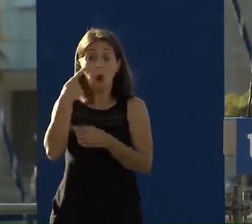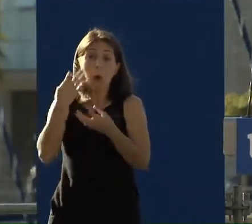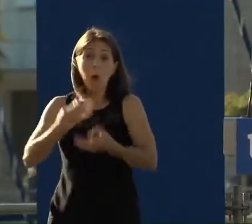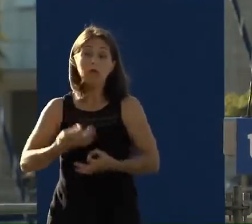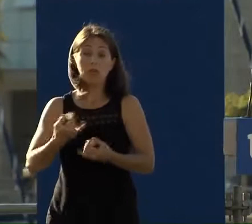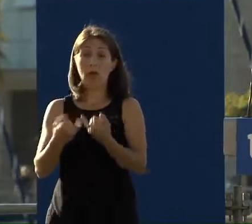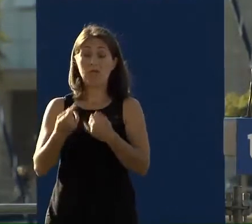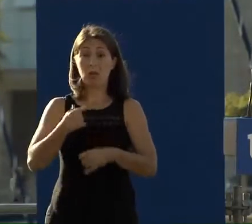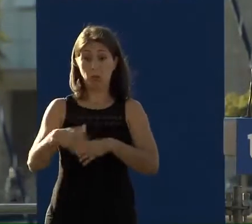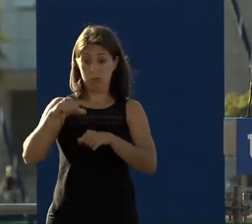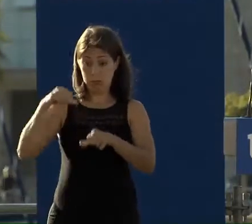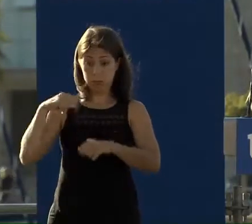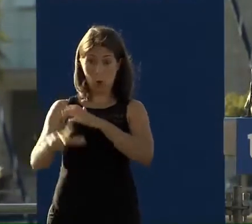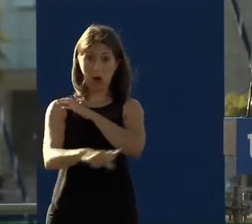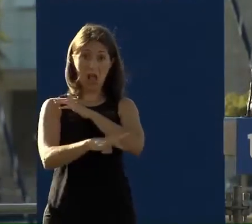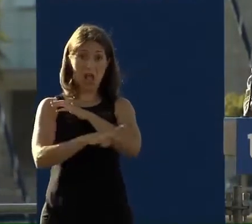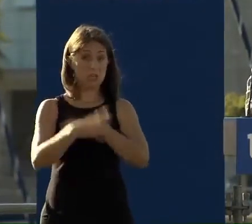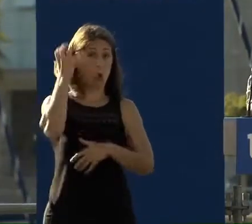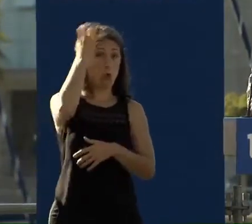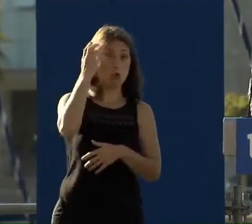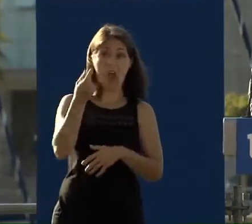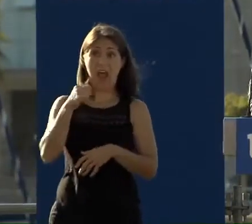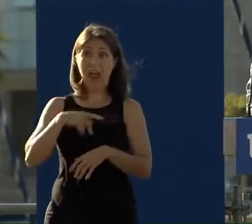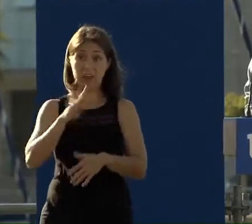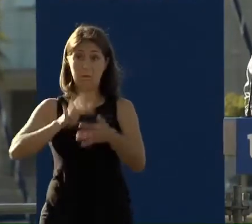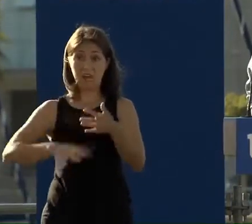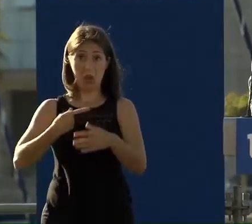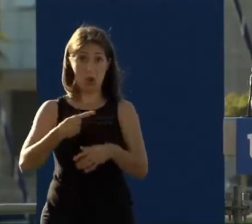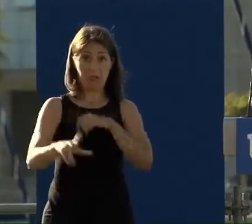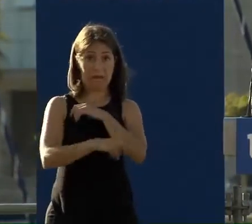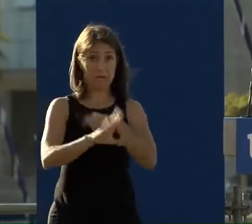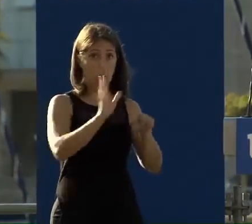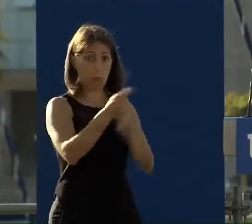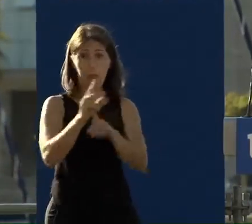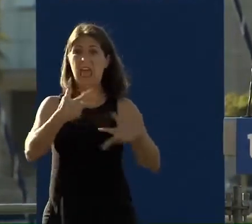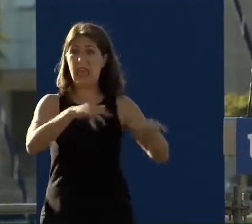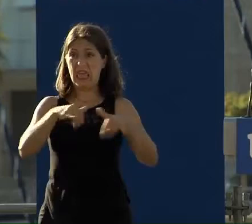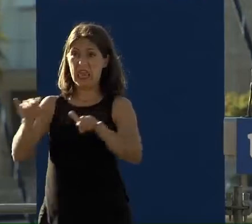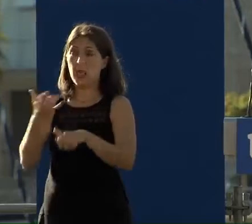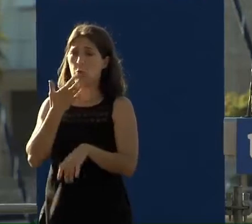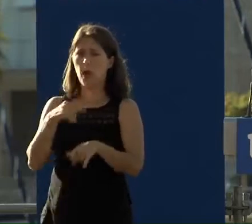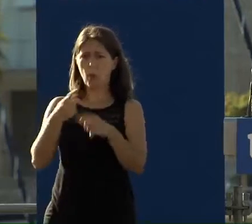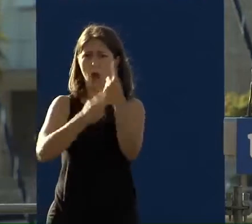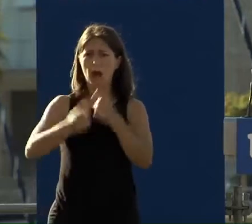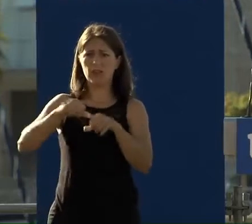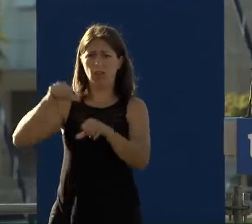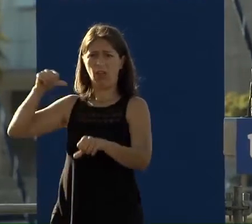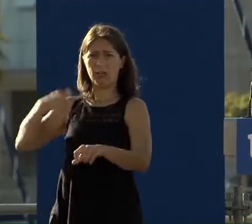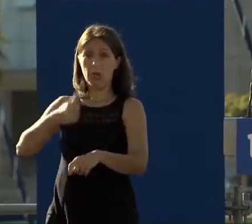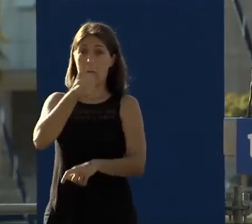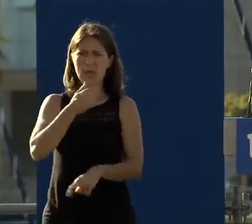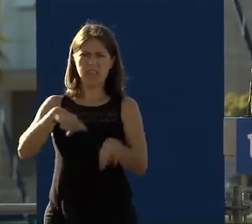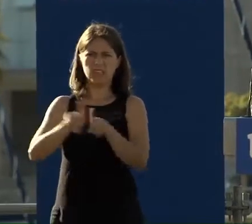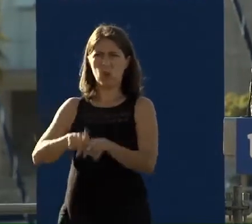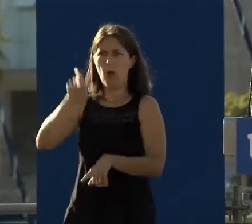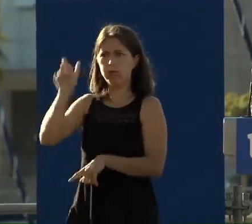fose polas enquisas, Ada non sería alcaldesa de Barcelona. Se fose polas enquisas, José Manuel non tería sido o terror de Alberto Núñez